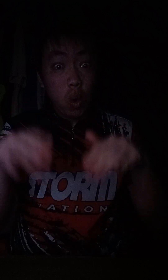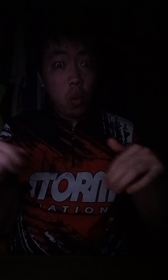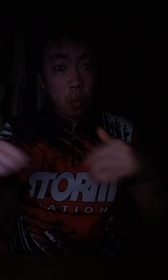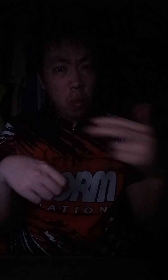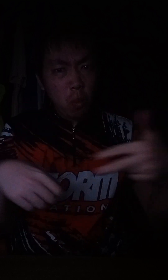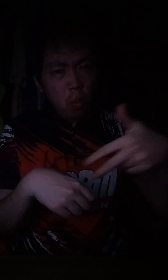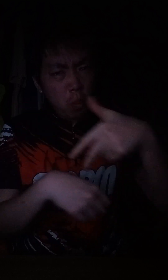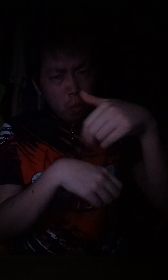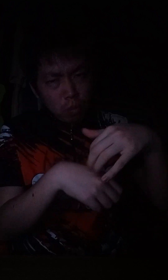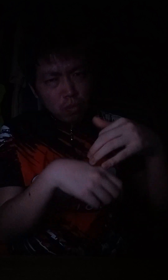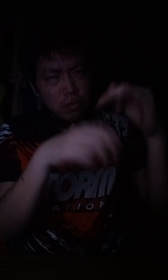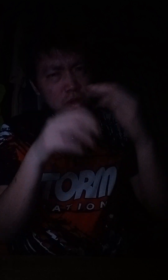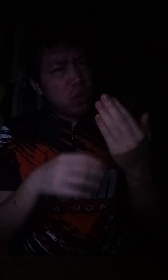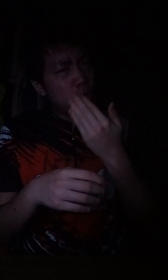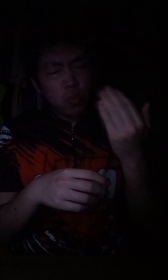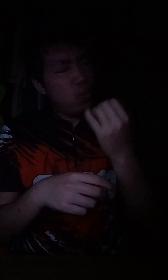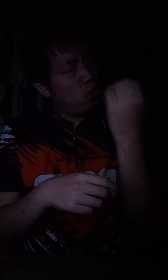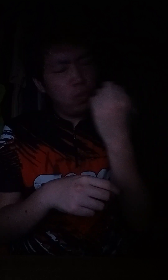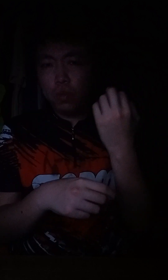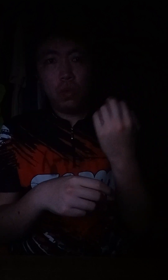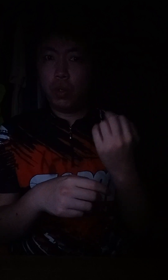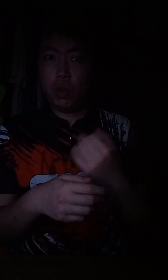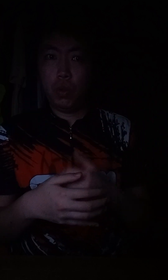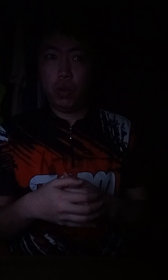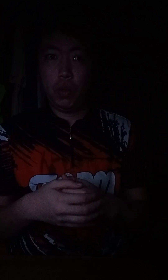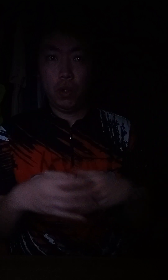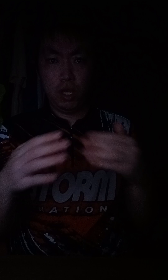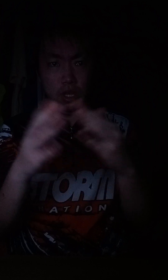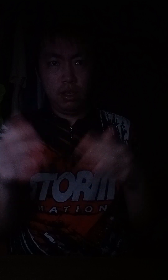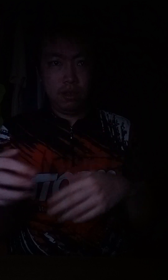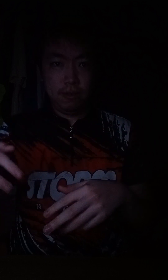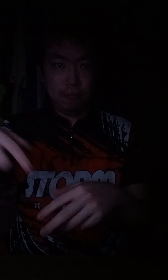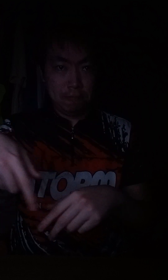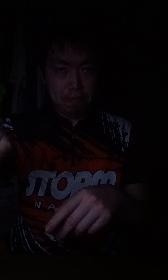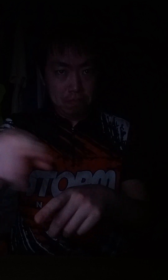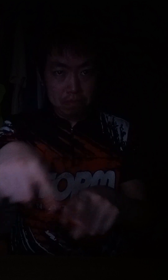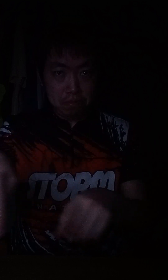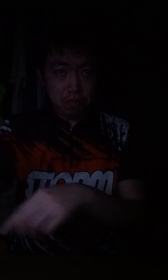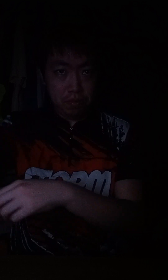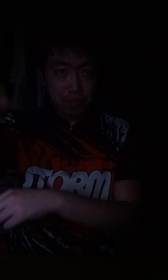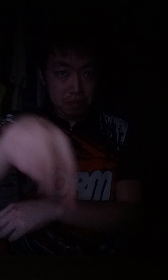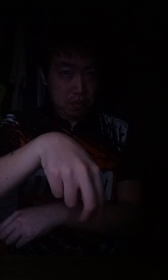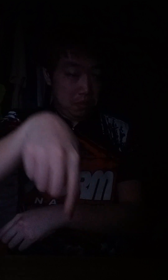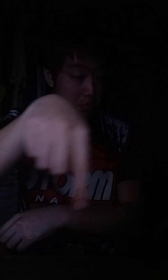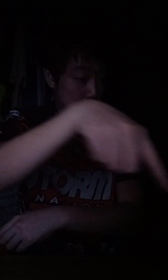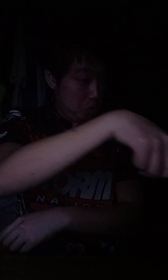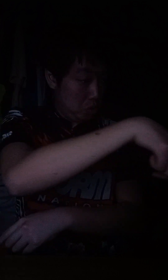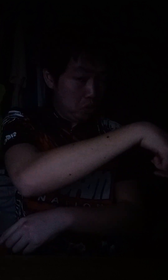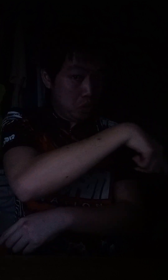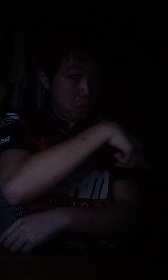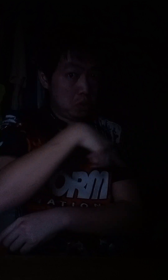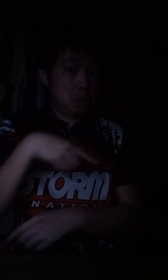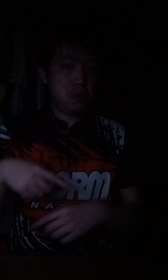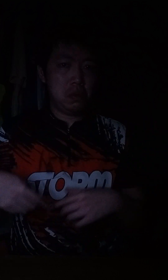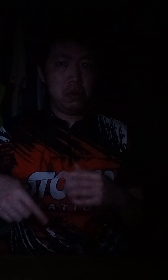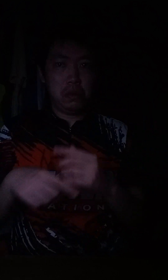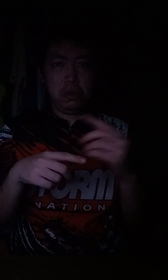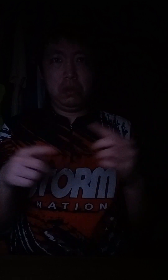운전자는 음주 상태는 아니었고요. 사고 구간이 내리막 곡성 구간이다 보니까는 운전자가